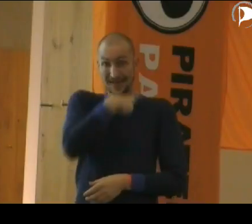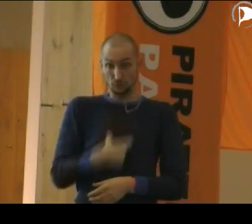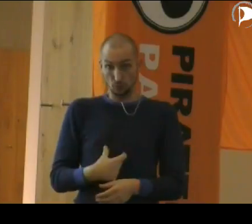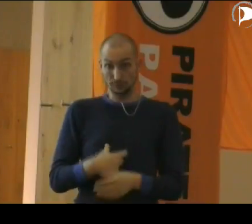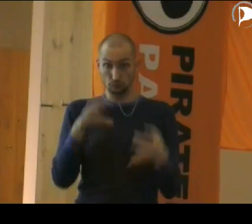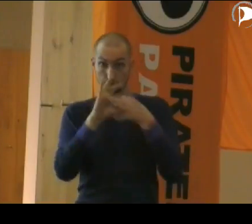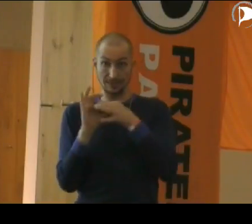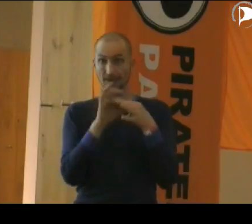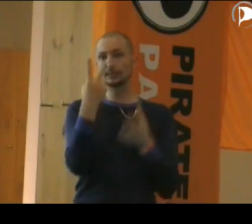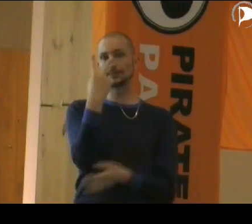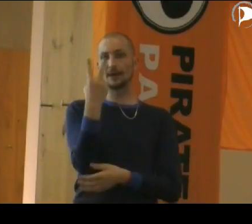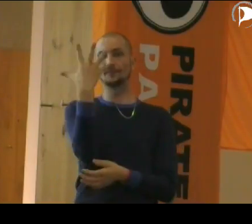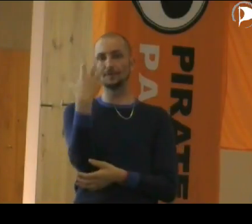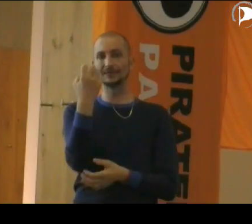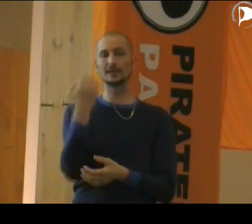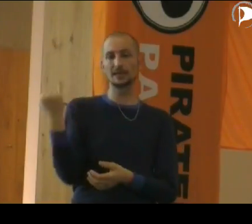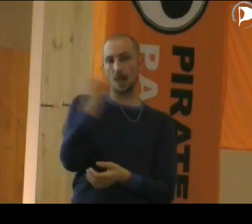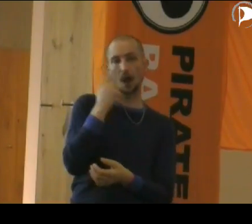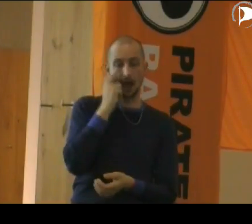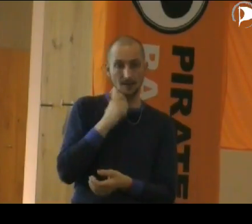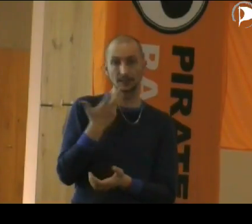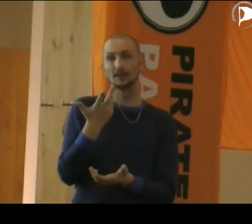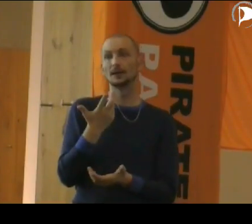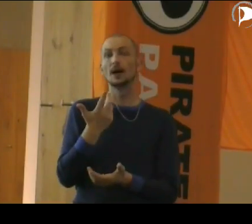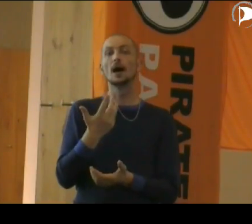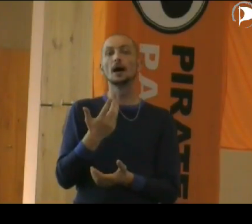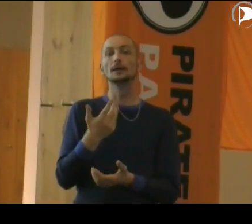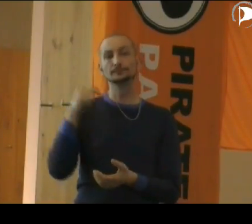52 jahren partner